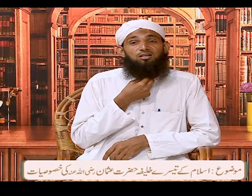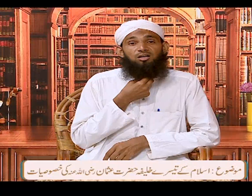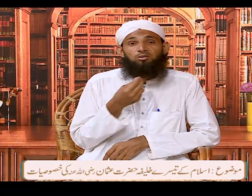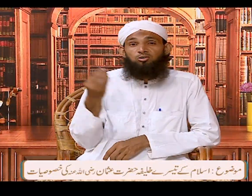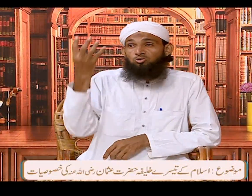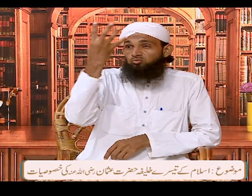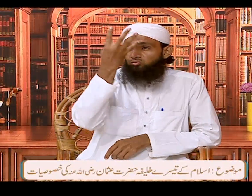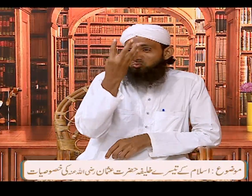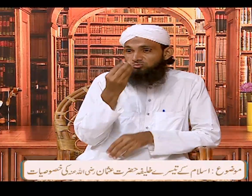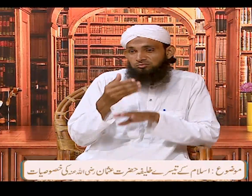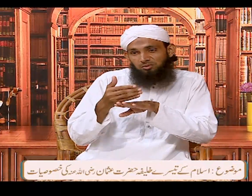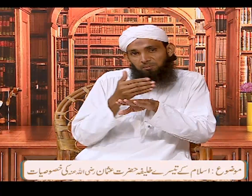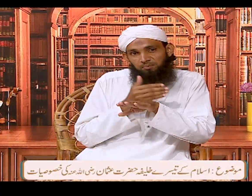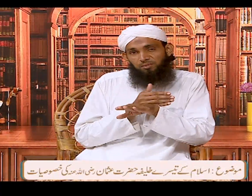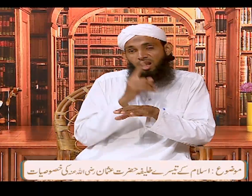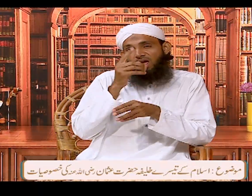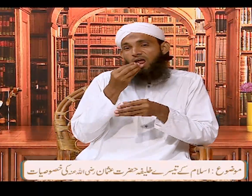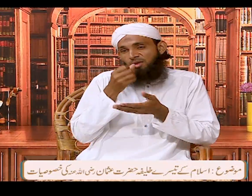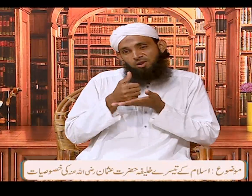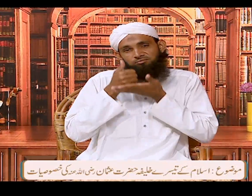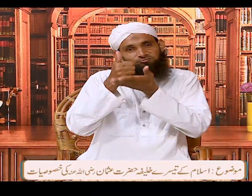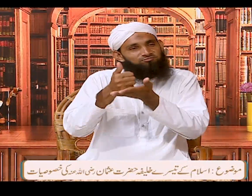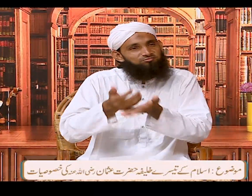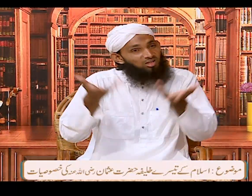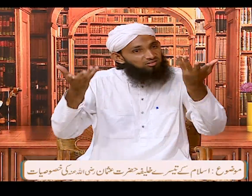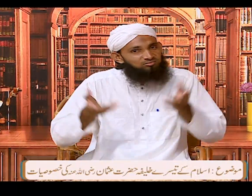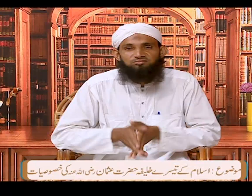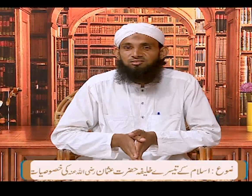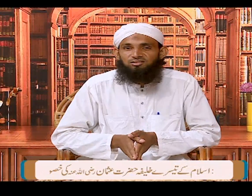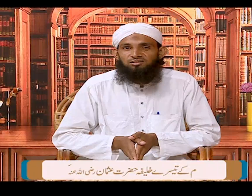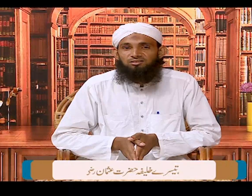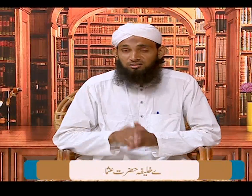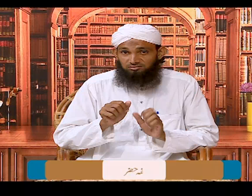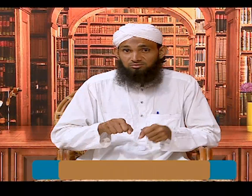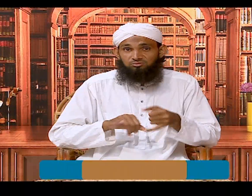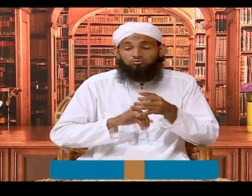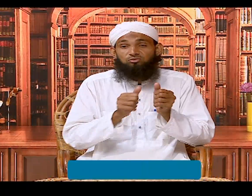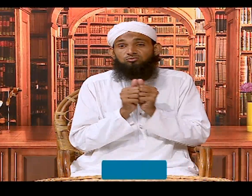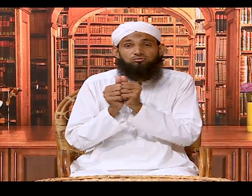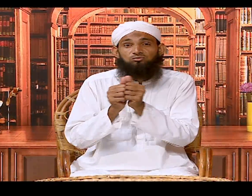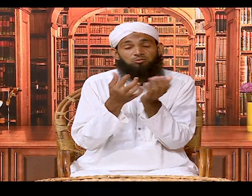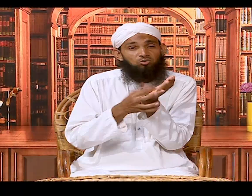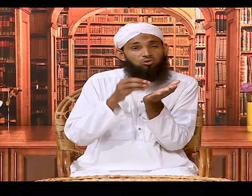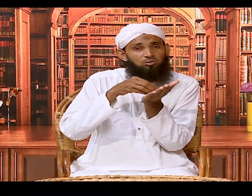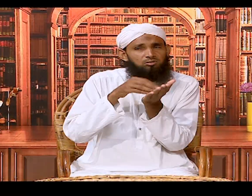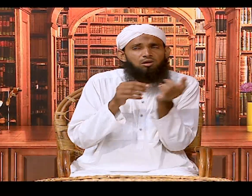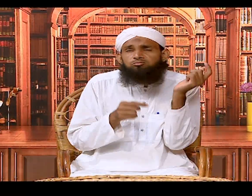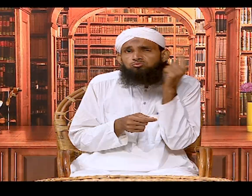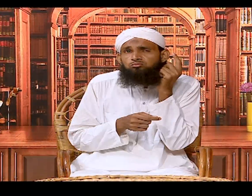سے پہلے اللہ پاک تمہارے پاس رزق بھیج دے گا۔ حضرت عثمان غنی رضی اللہ عنہ بھی لشکر میں موجود تھے۔ آپ نے